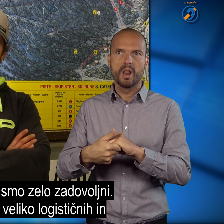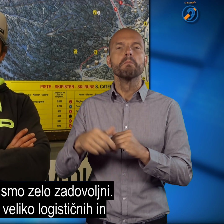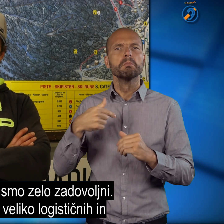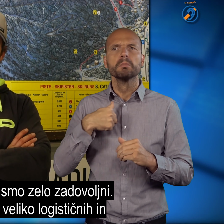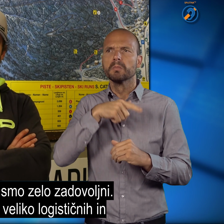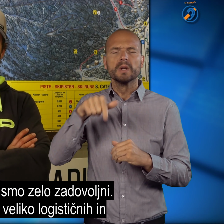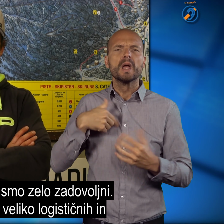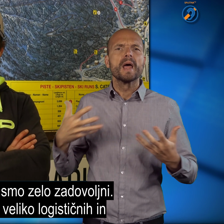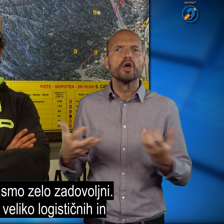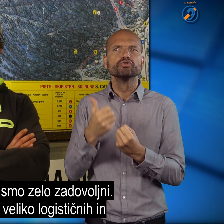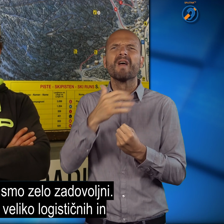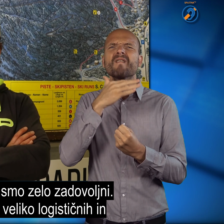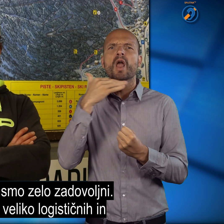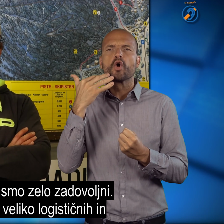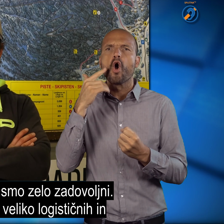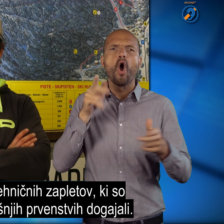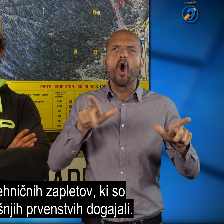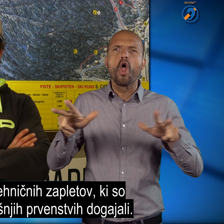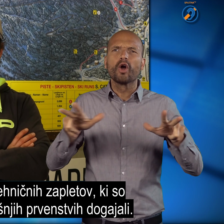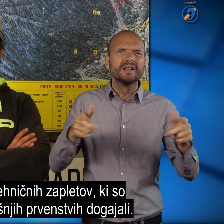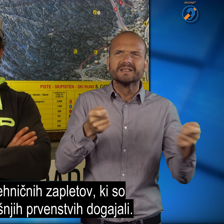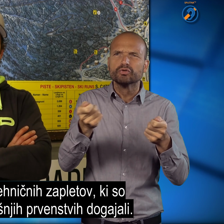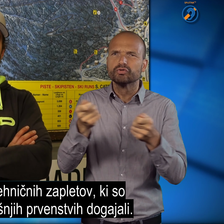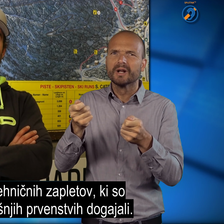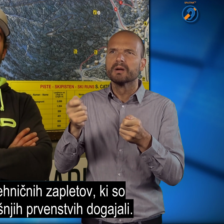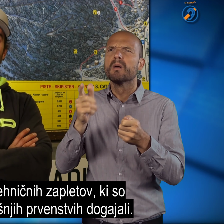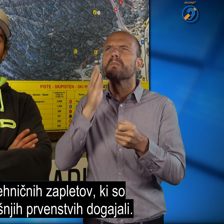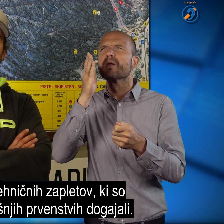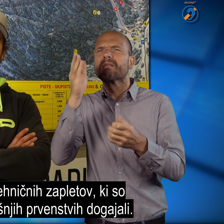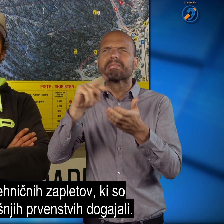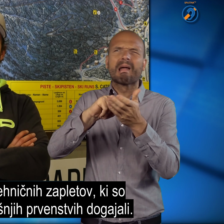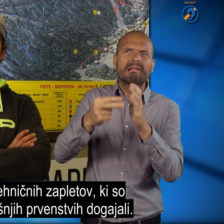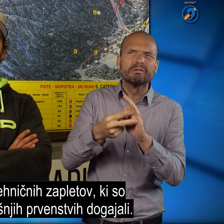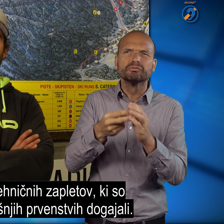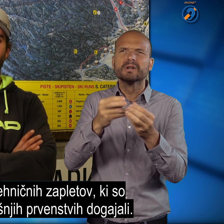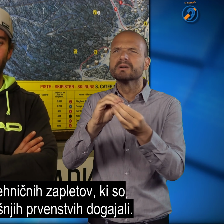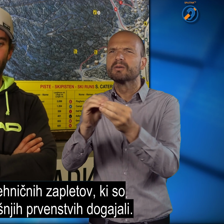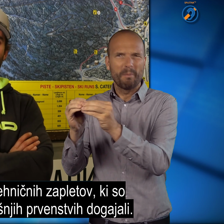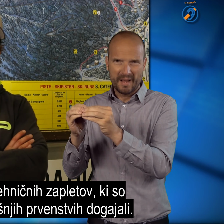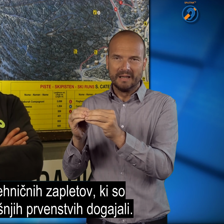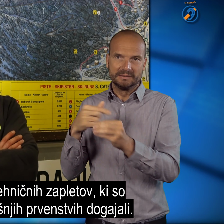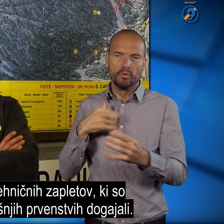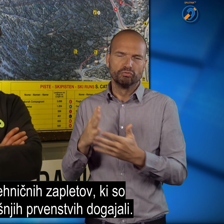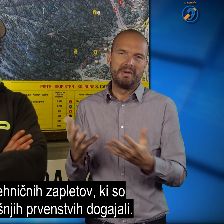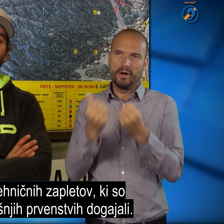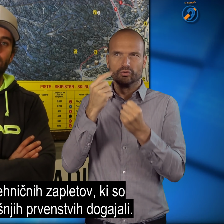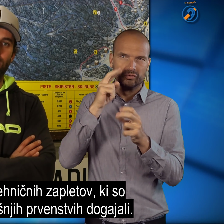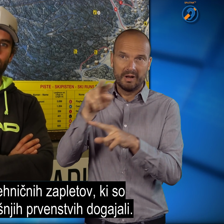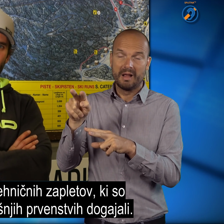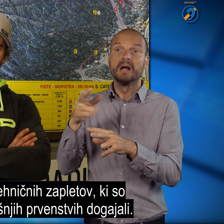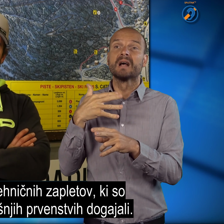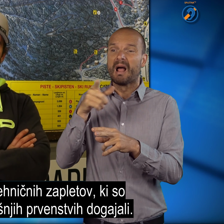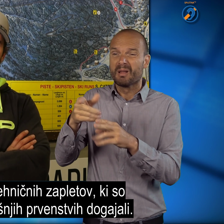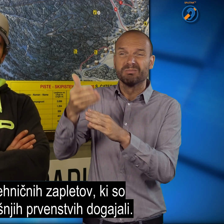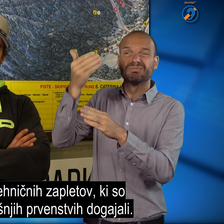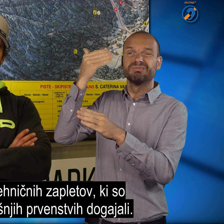Rešili smo veliko logističnih in potencialnih tehničnih komplikacij, ki so se